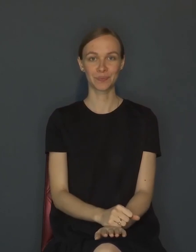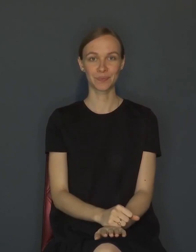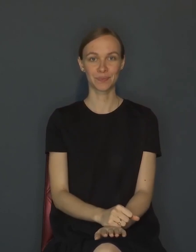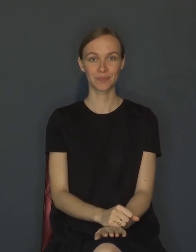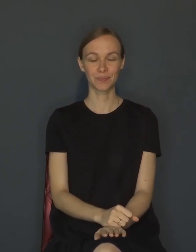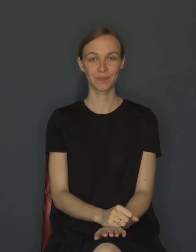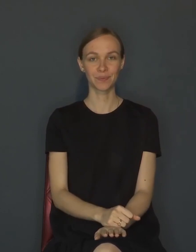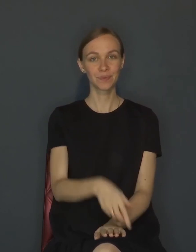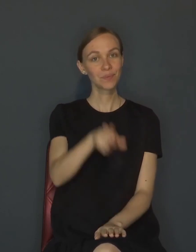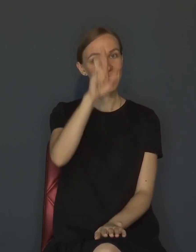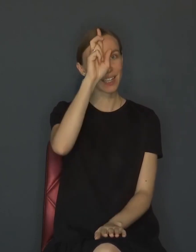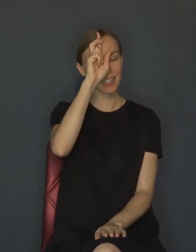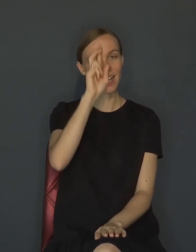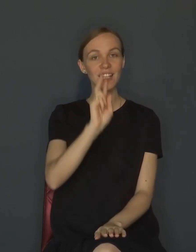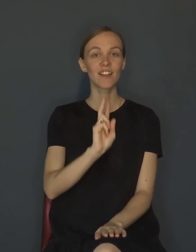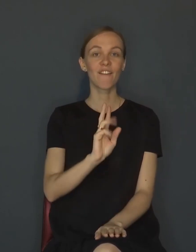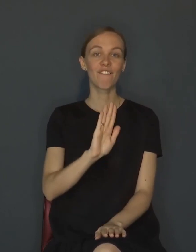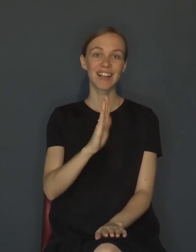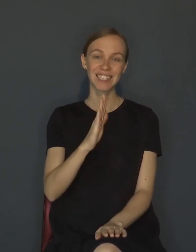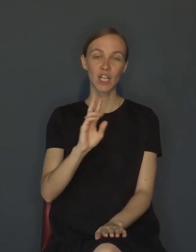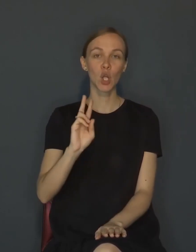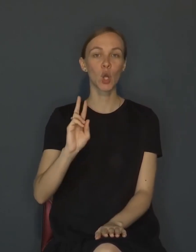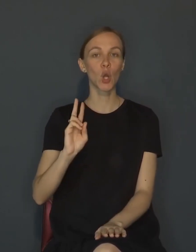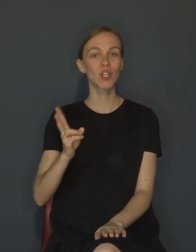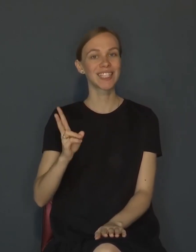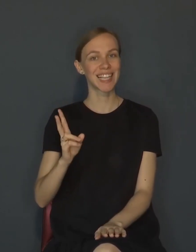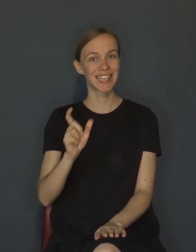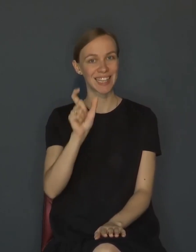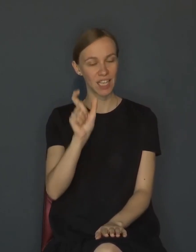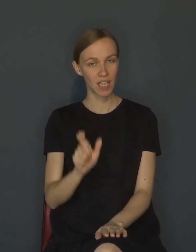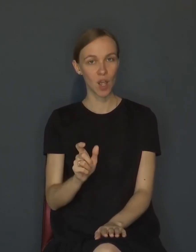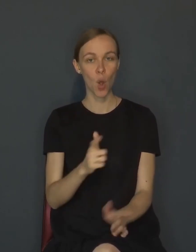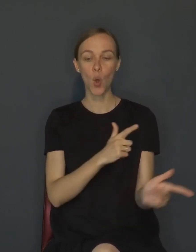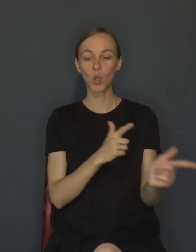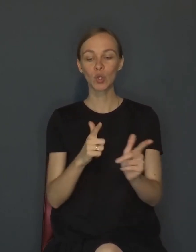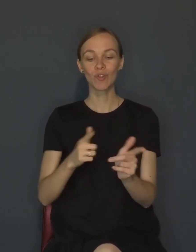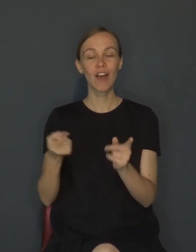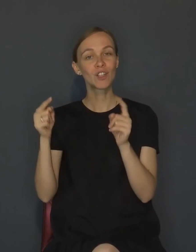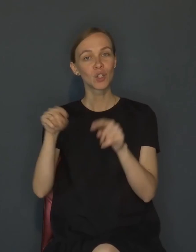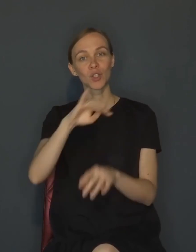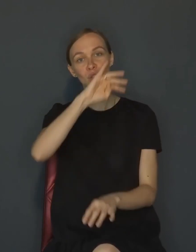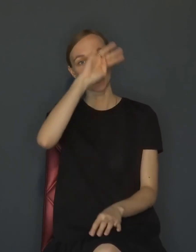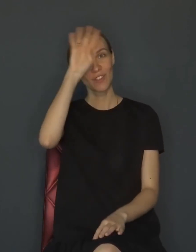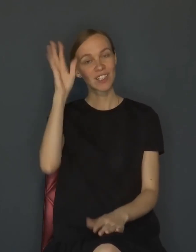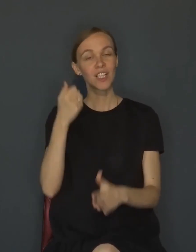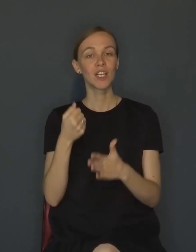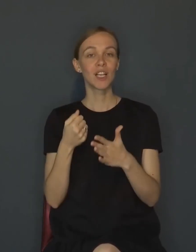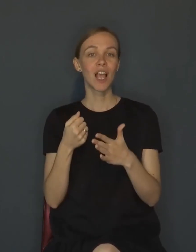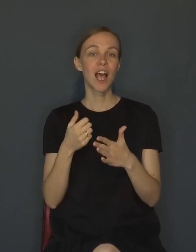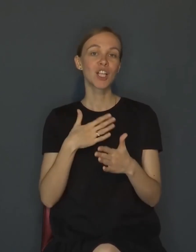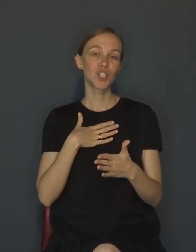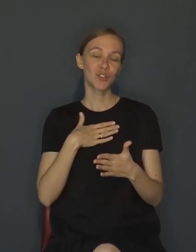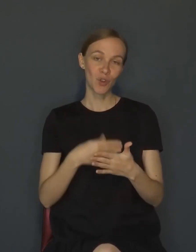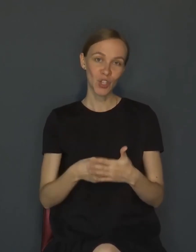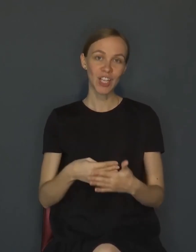Князь Василь Костянтин готувався тоді до весілля своєї племінниці